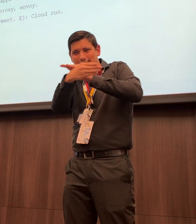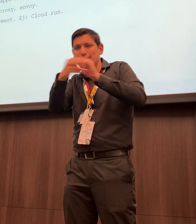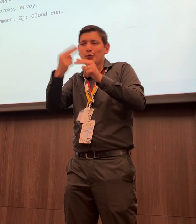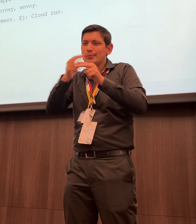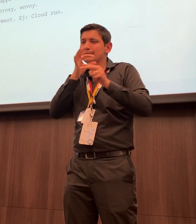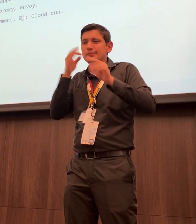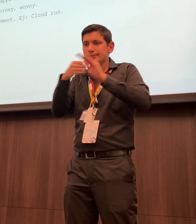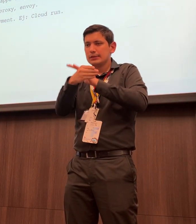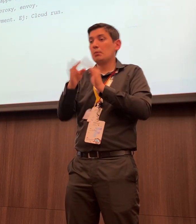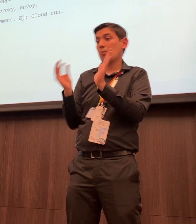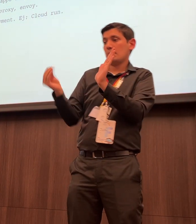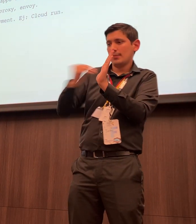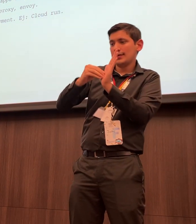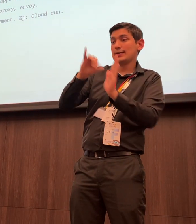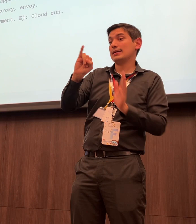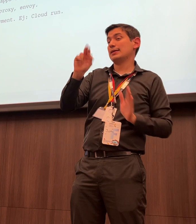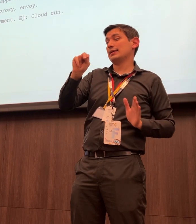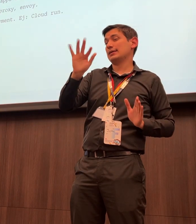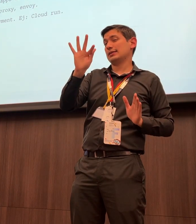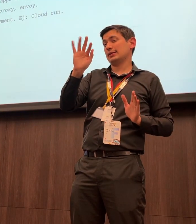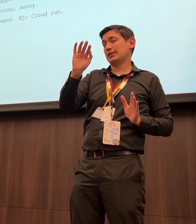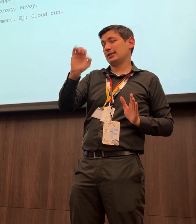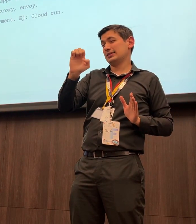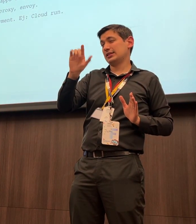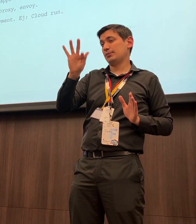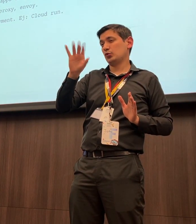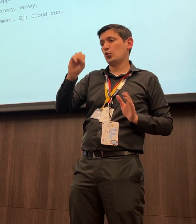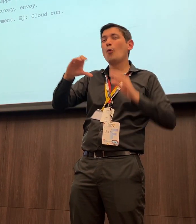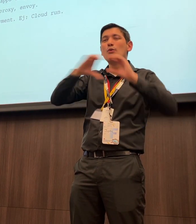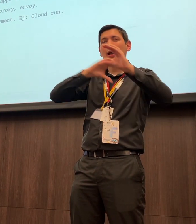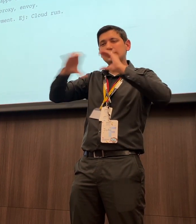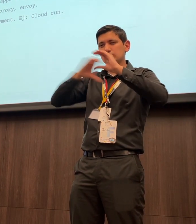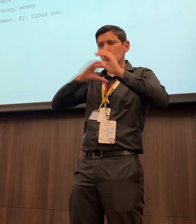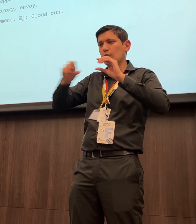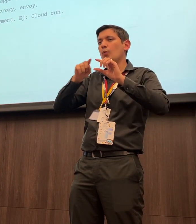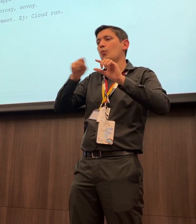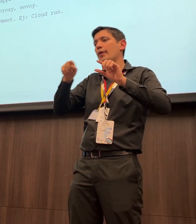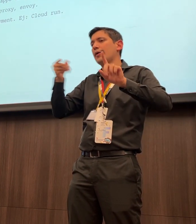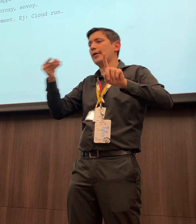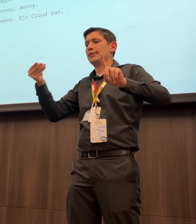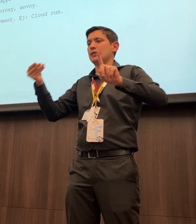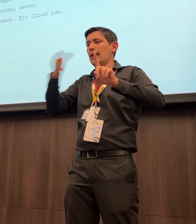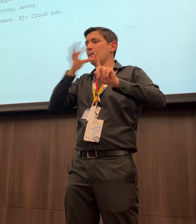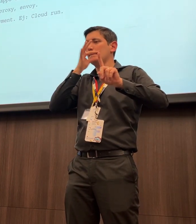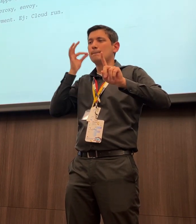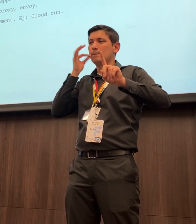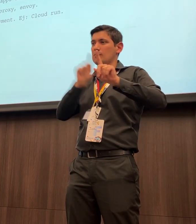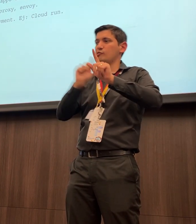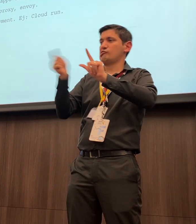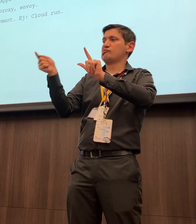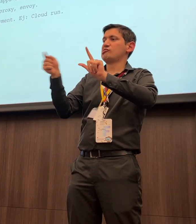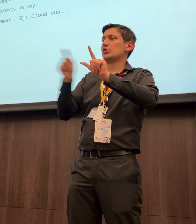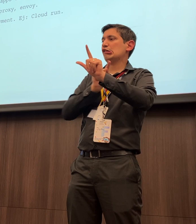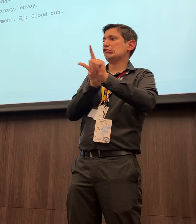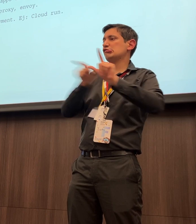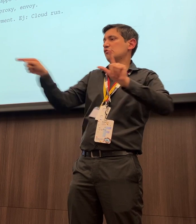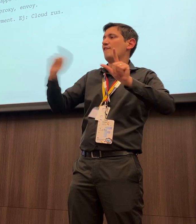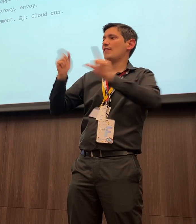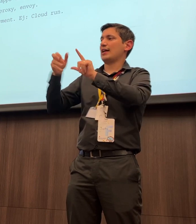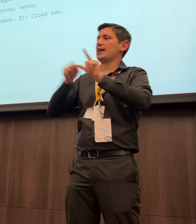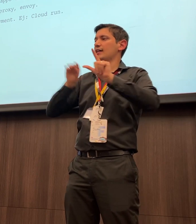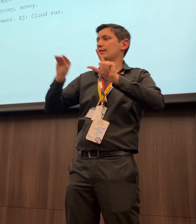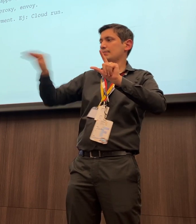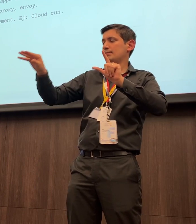un interceptor en la comunicación para que podamos mandarle credenciales al backend y que nos pueda validar de que somos